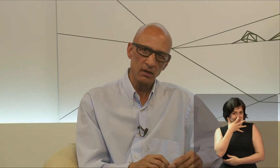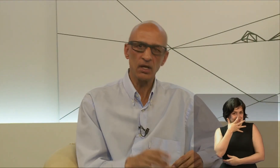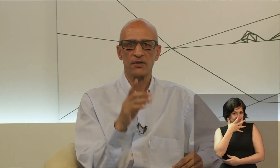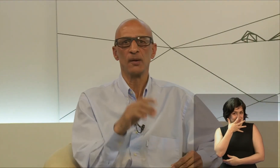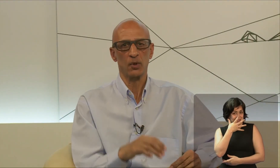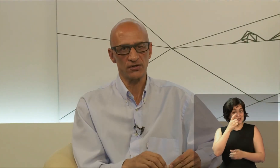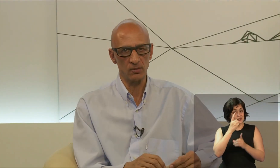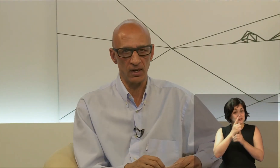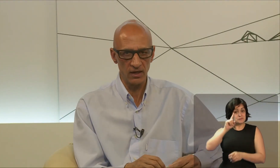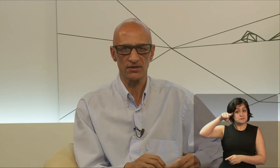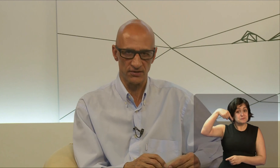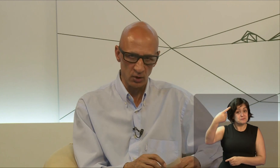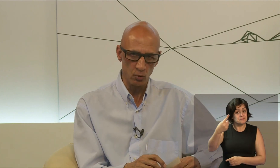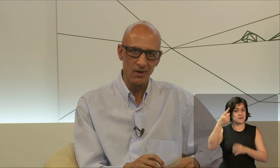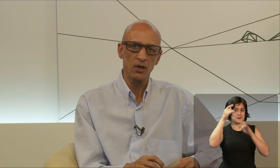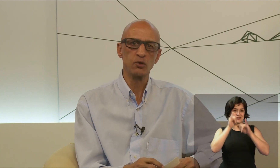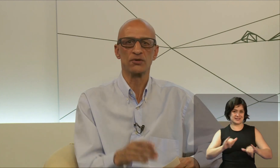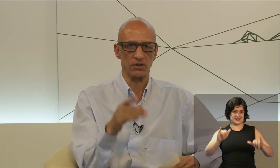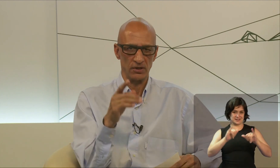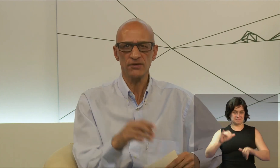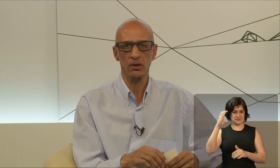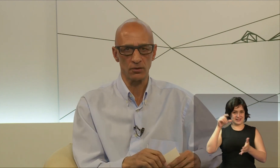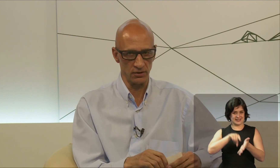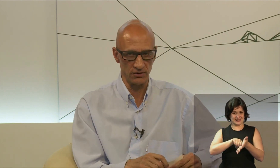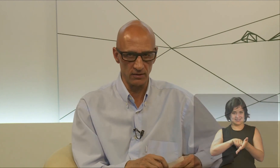pela sua audiência e até a próxima edição do Ciência Notícia.